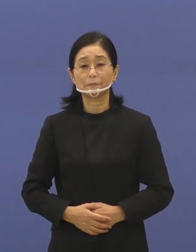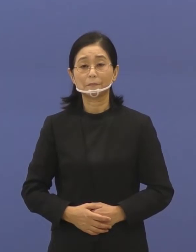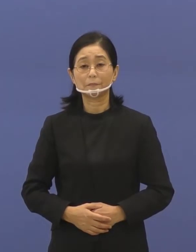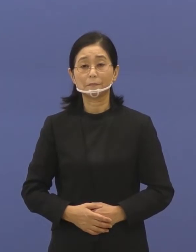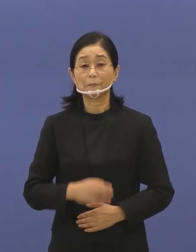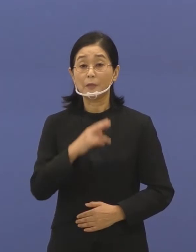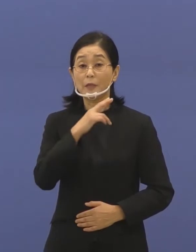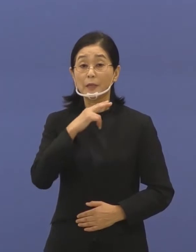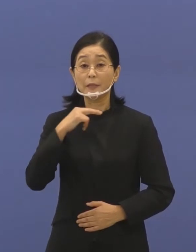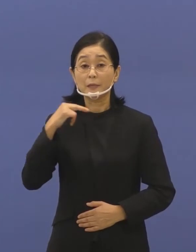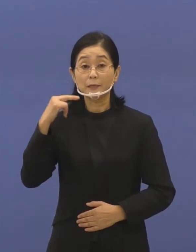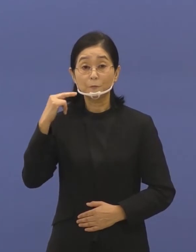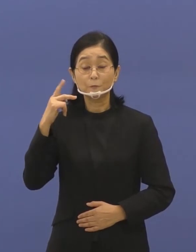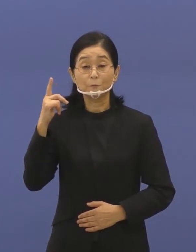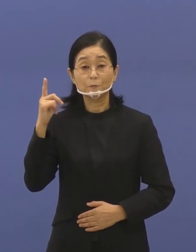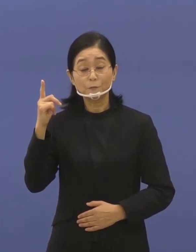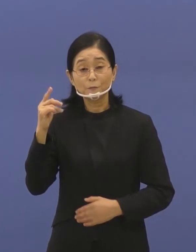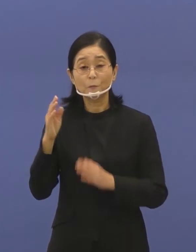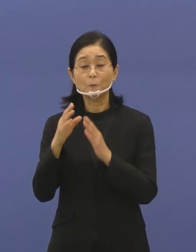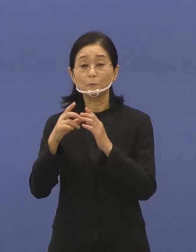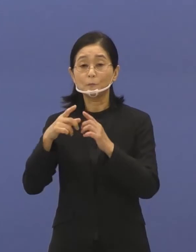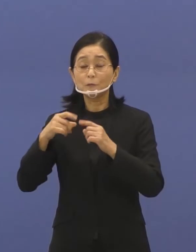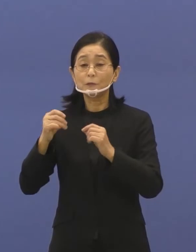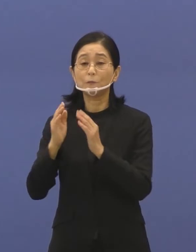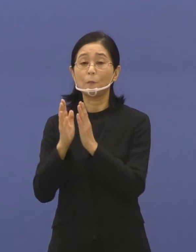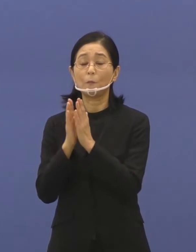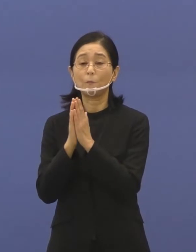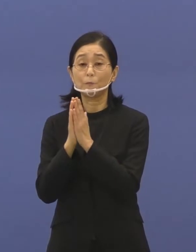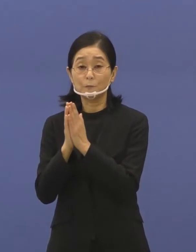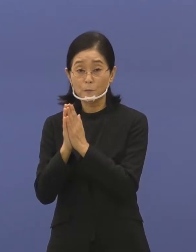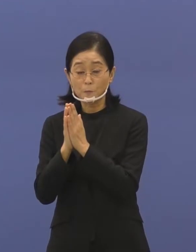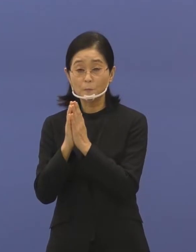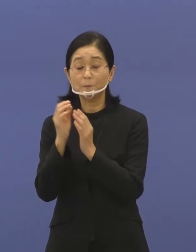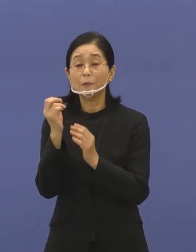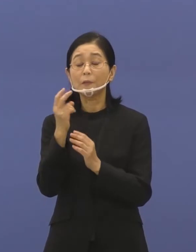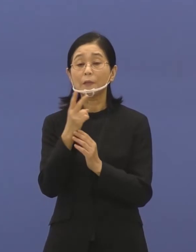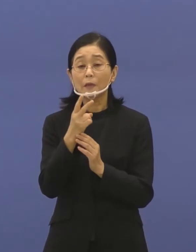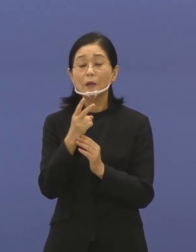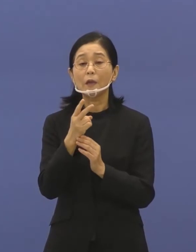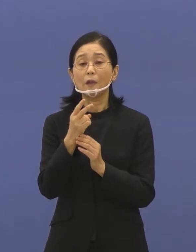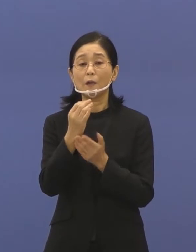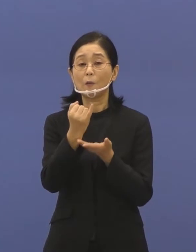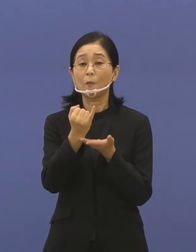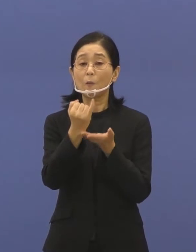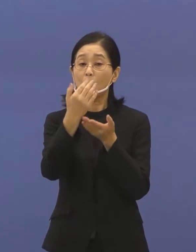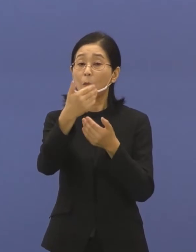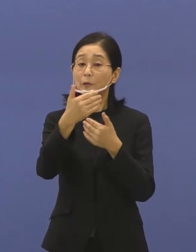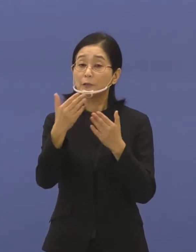宗教と政治王室の在り方の中で、